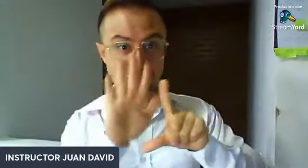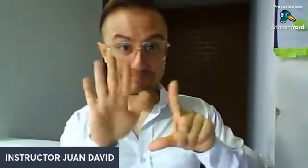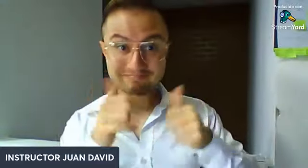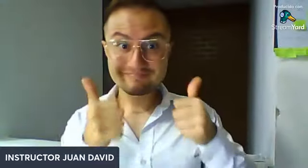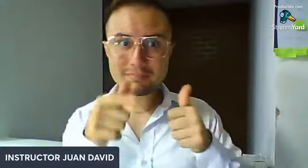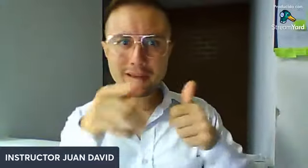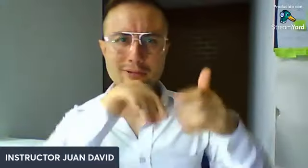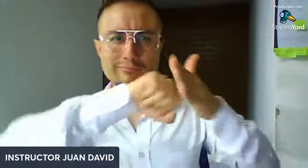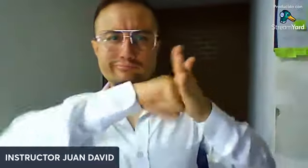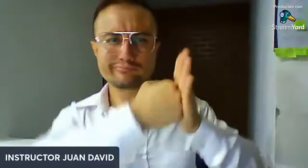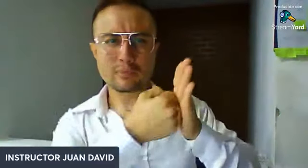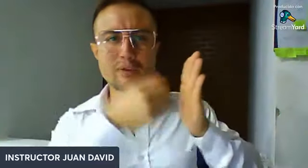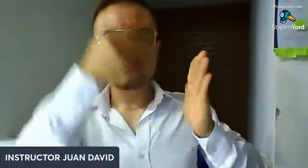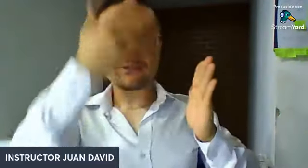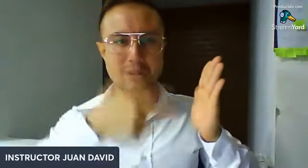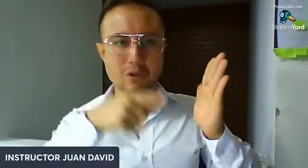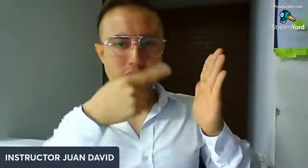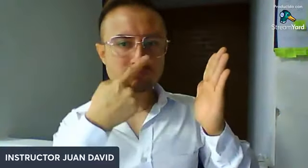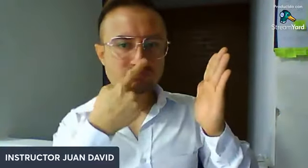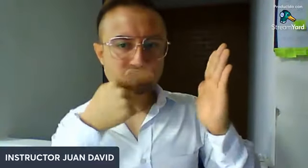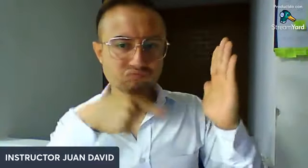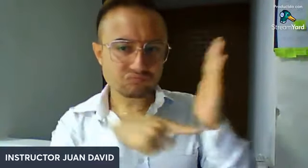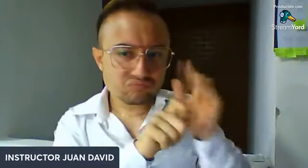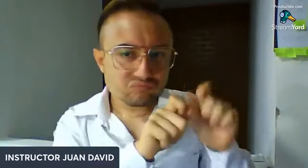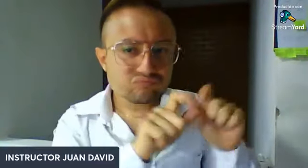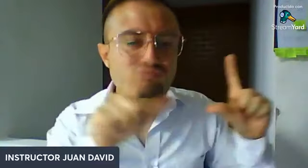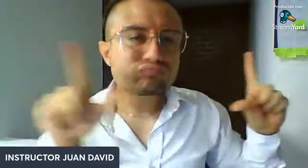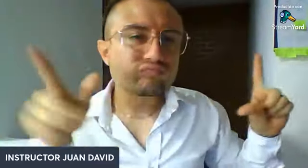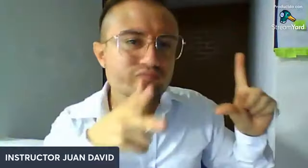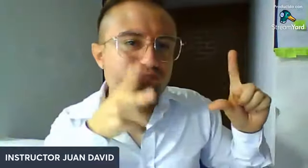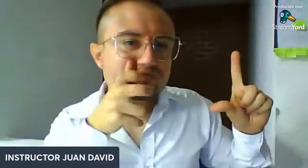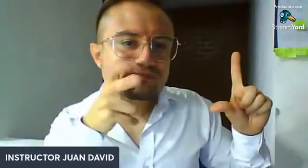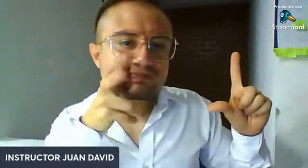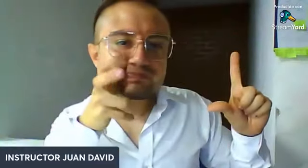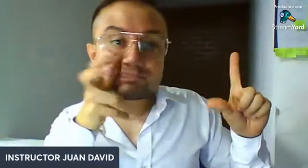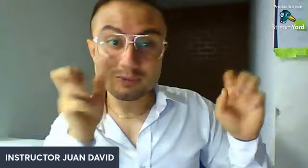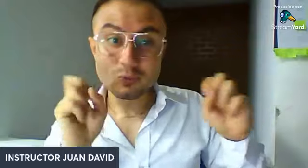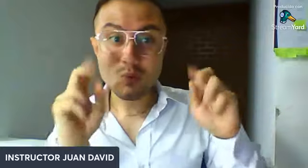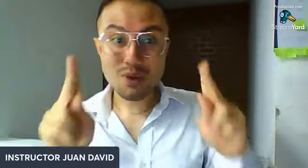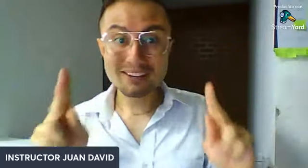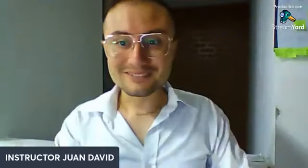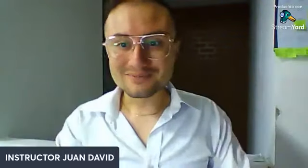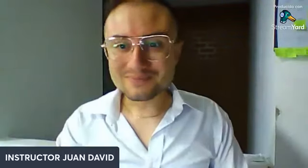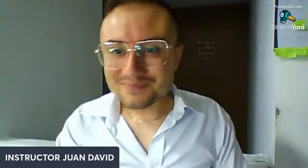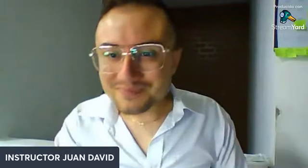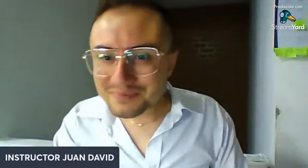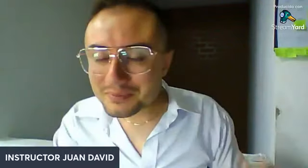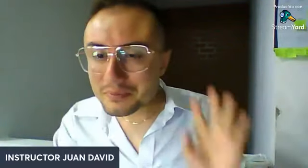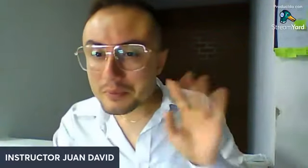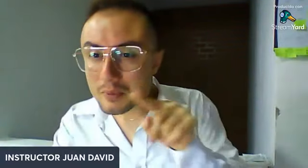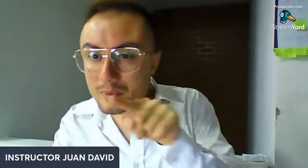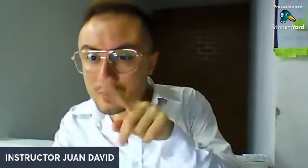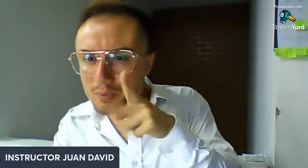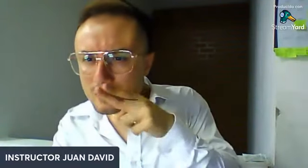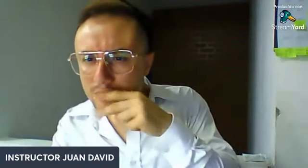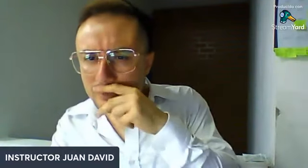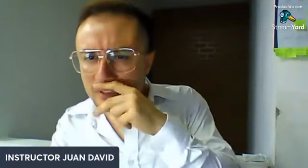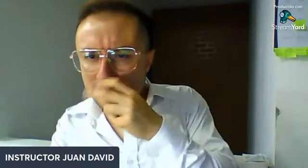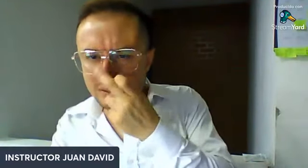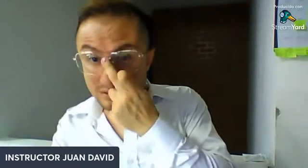Bueno, entonces ya vimos estos tres videitos en lengua de señas, tres canciones. Lo pueden consultar de nuevo